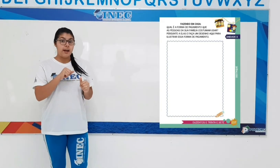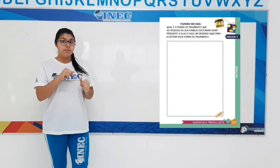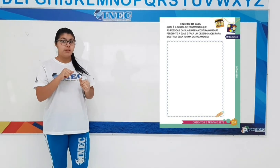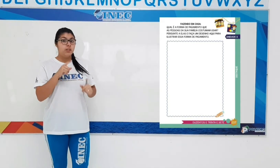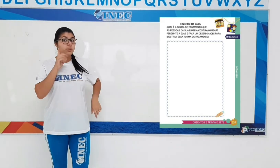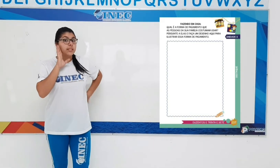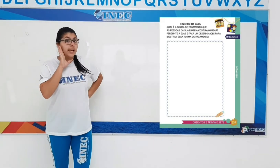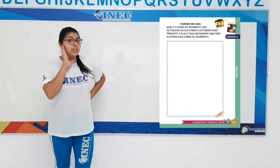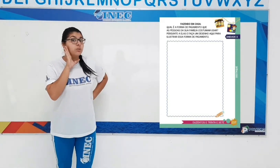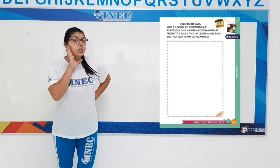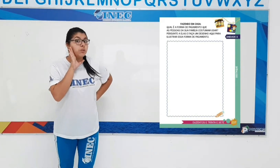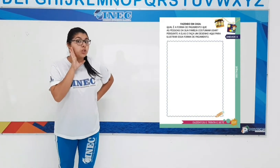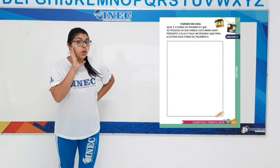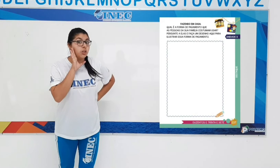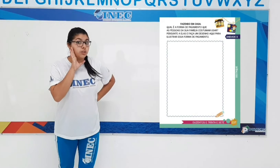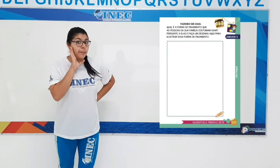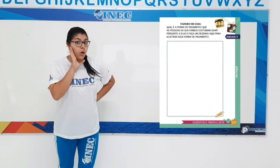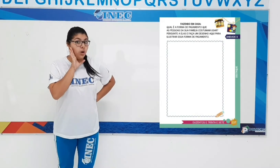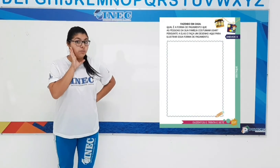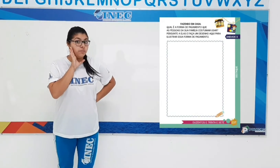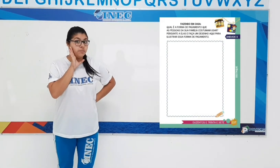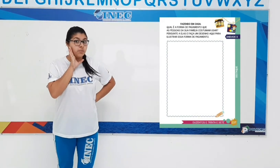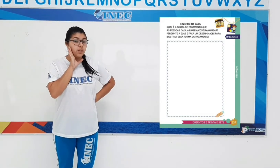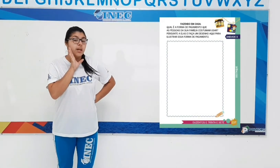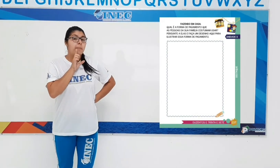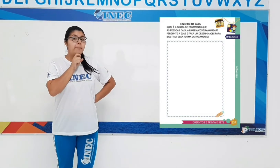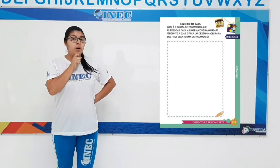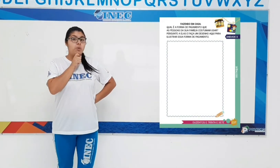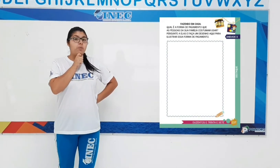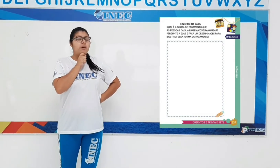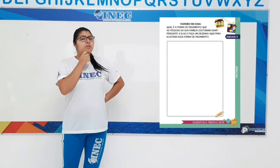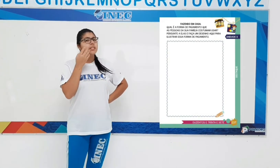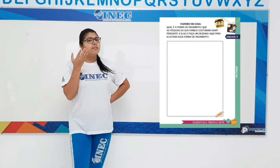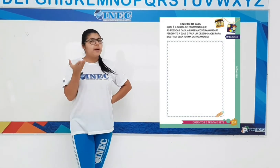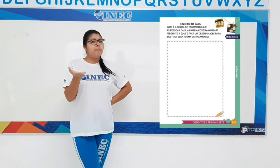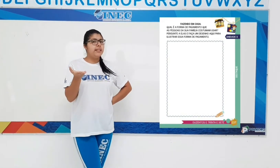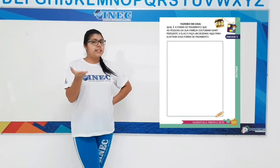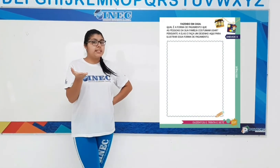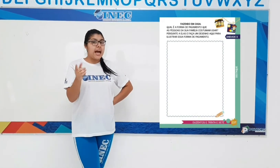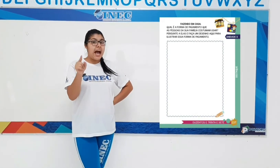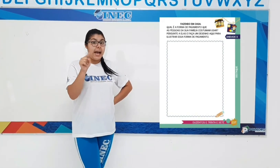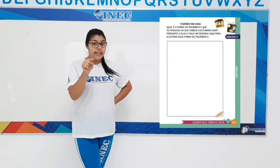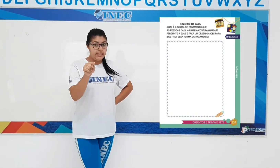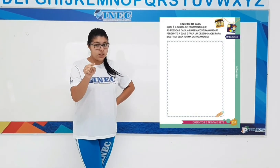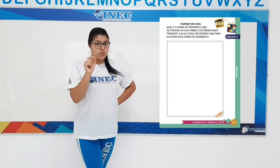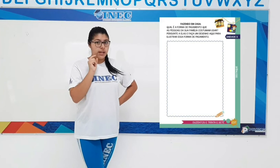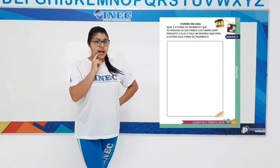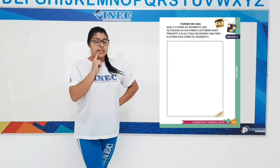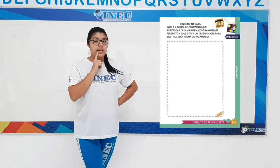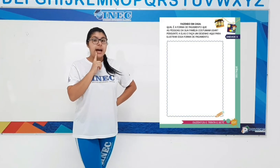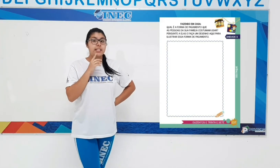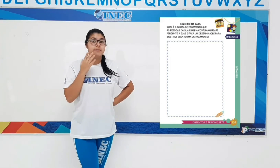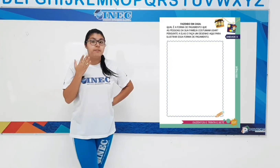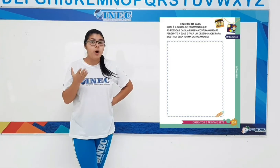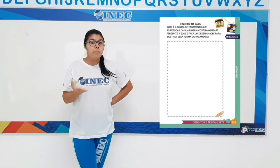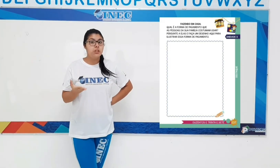lá! Não esquece do seu estojo, tá bom? Bom, você vai pesquisar aí na sua